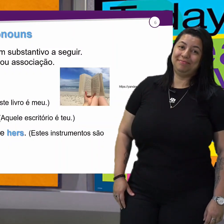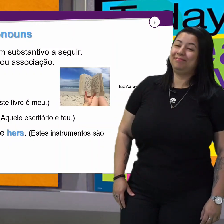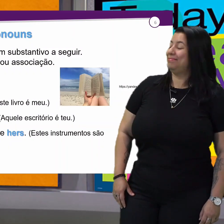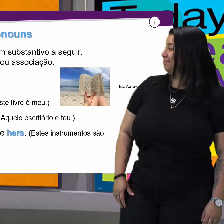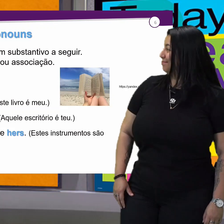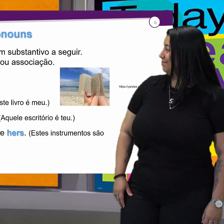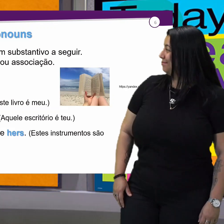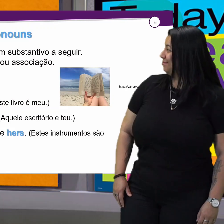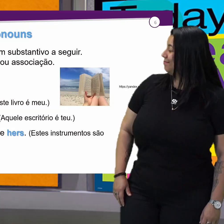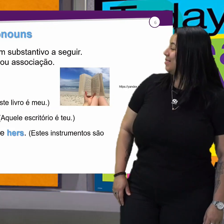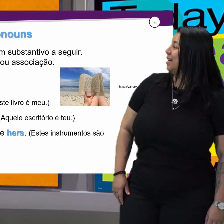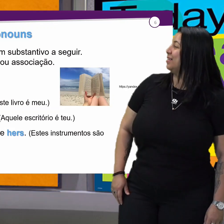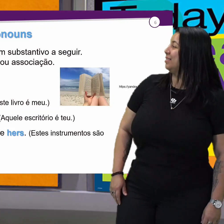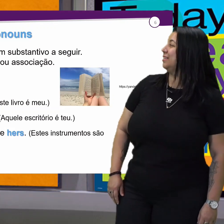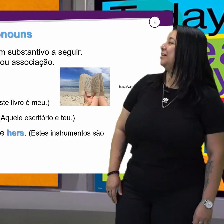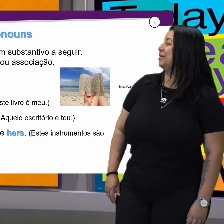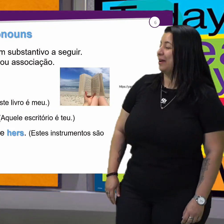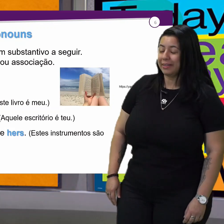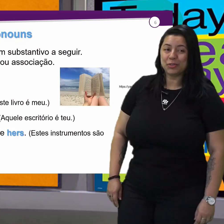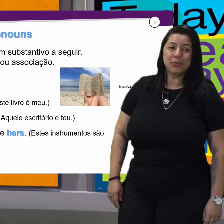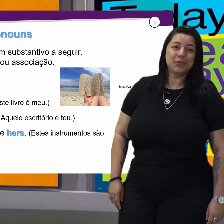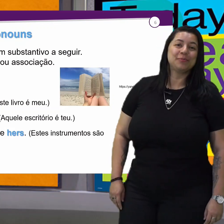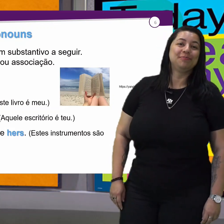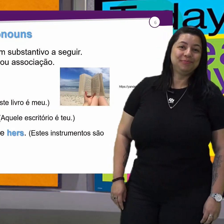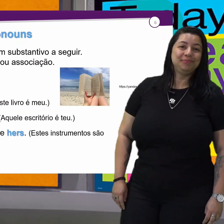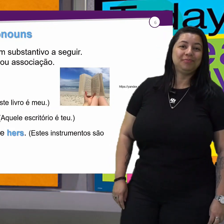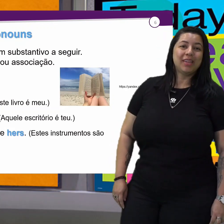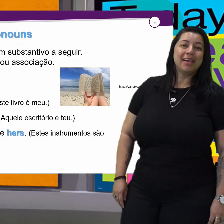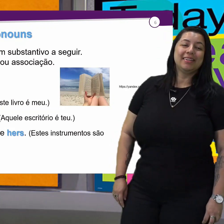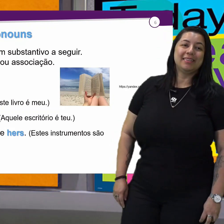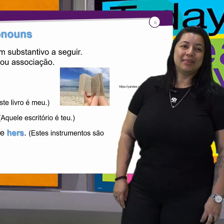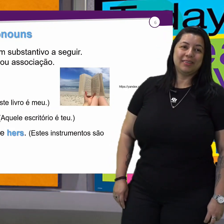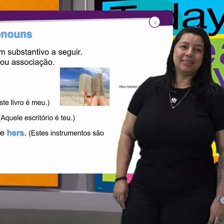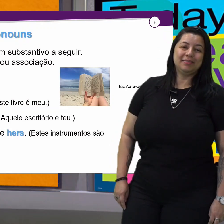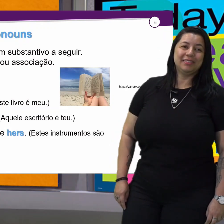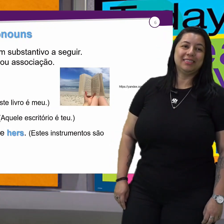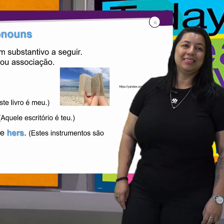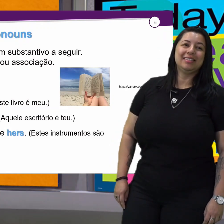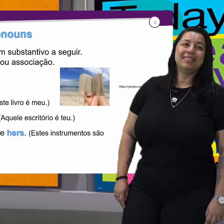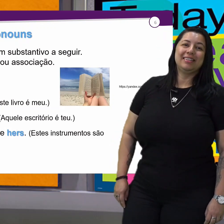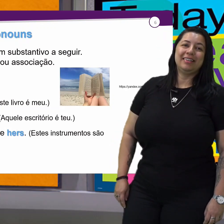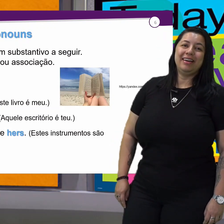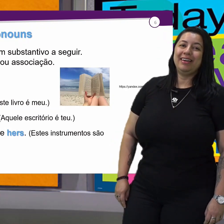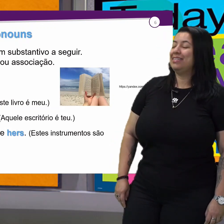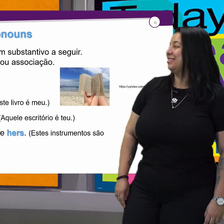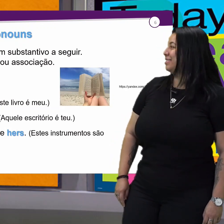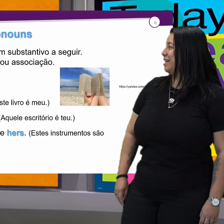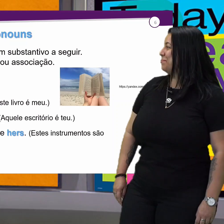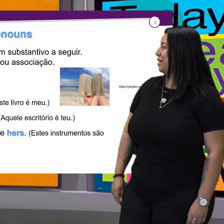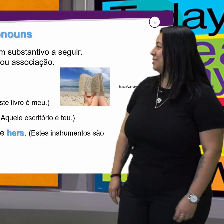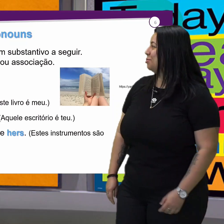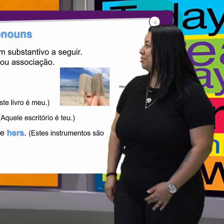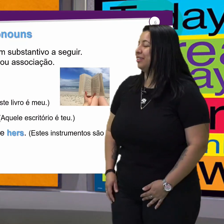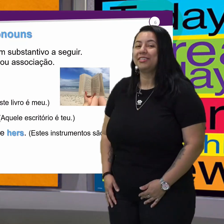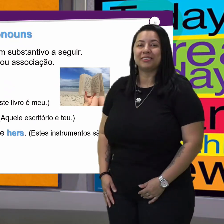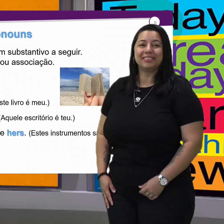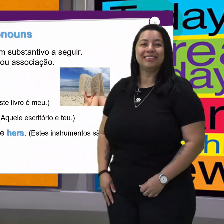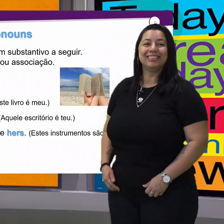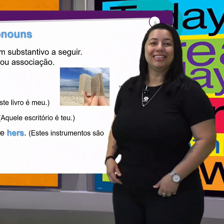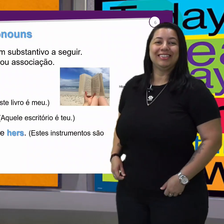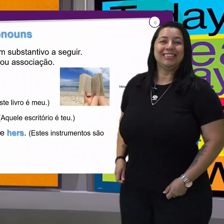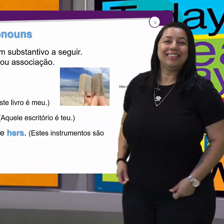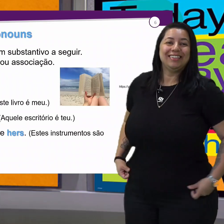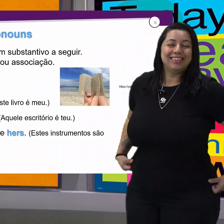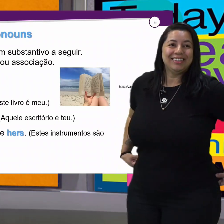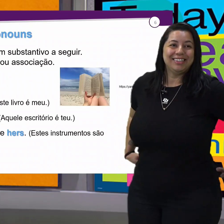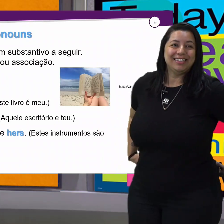pronomes possessivos sempre tem S no final, exceto mine. O mine ele é diferente, né? Ele não tem Szinho. Sempre quer ser diferente. Tem